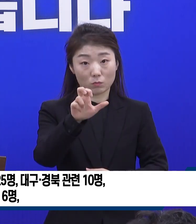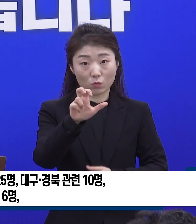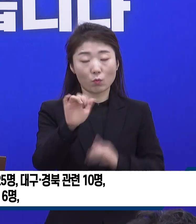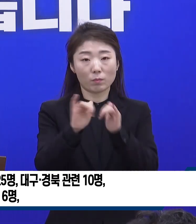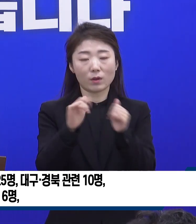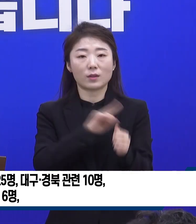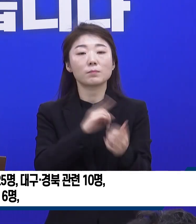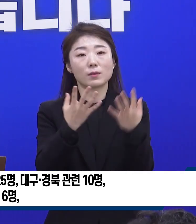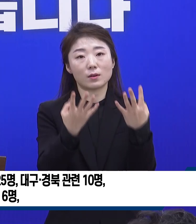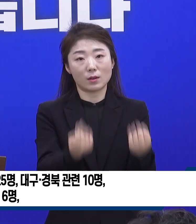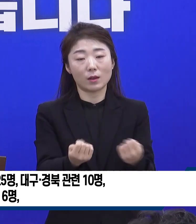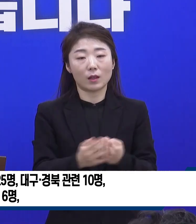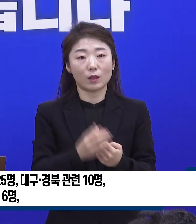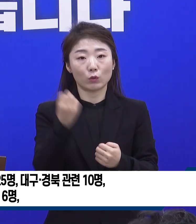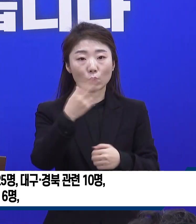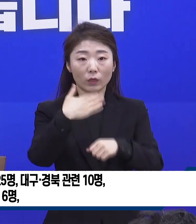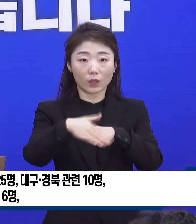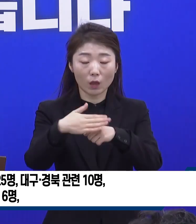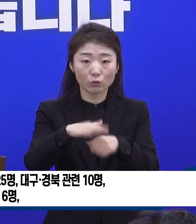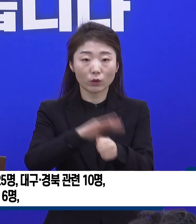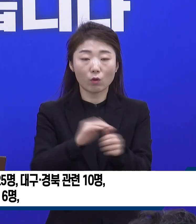제일 많습니다. 그리고 대구나